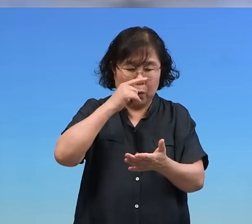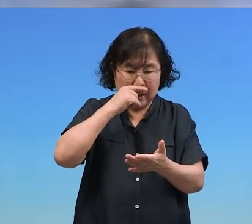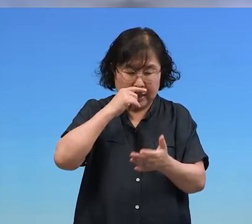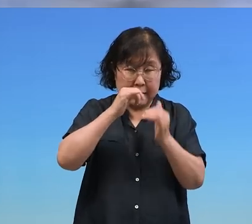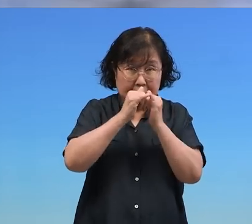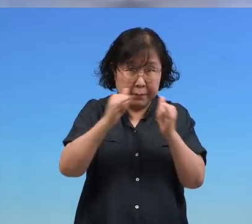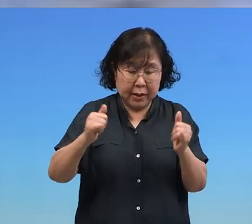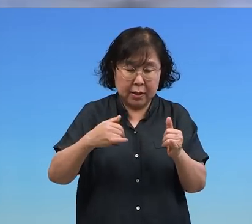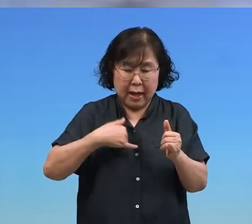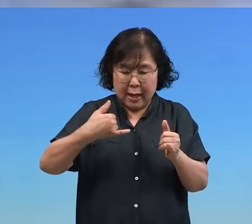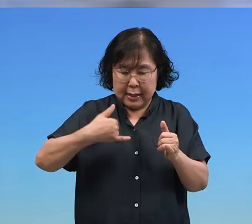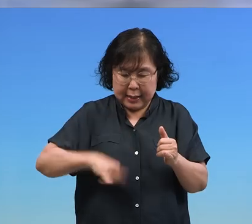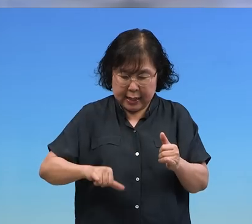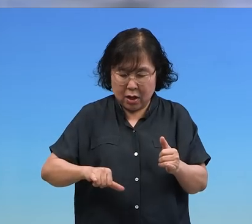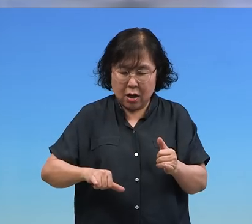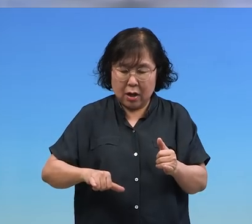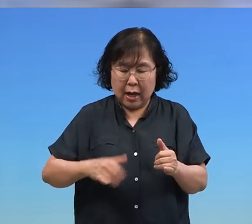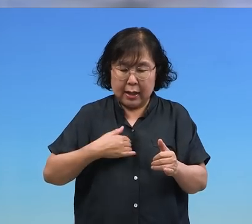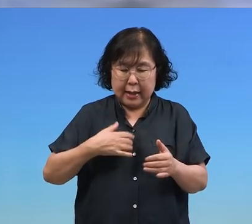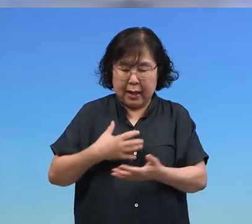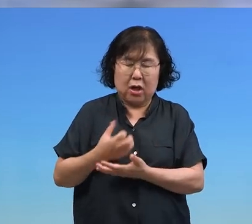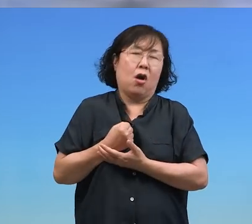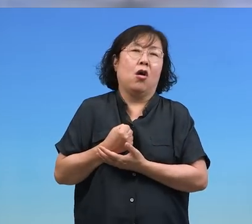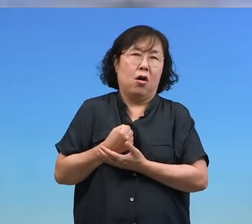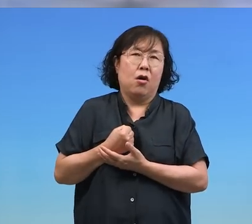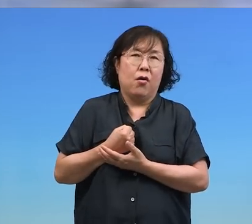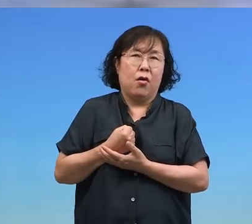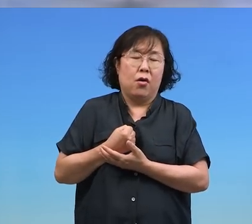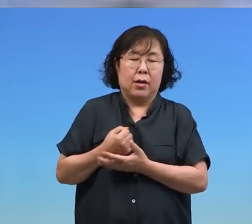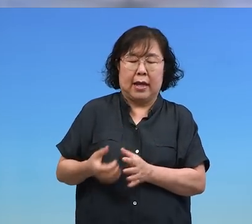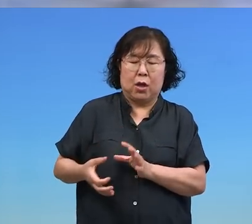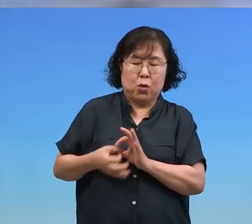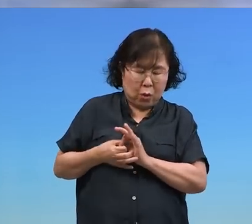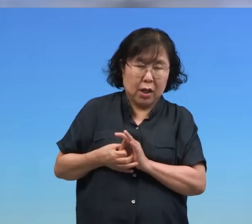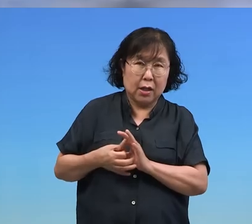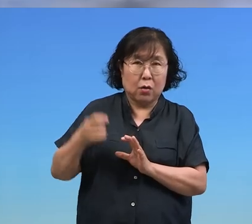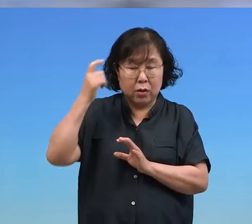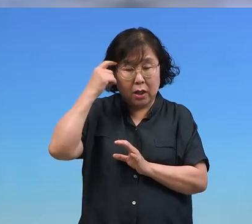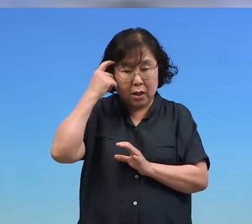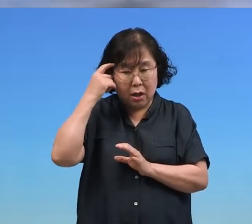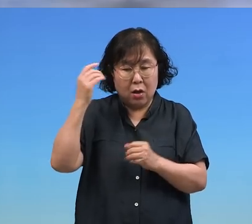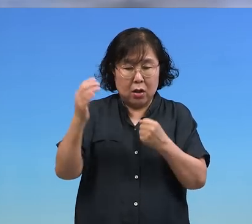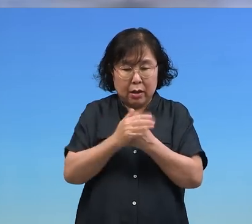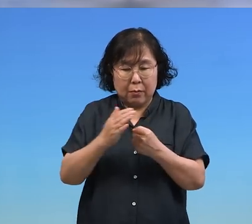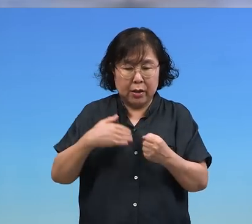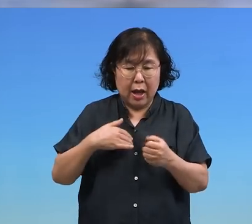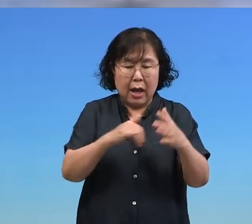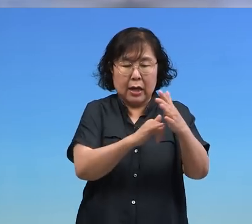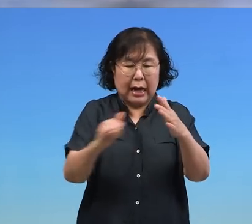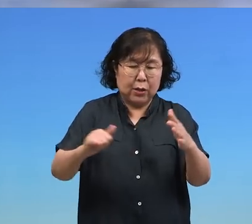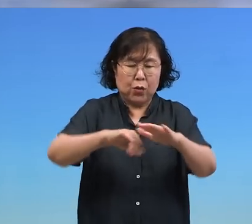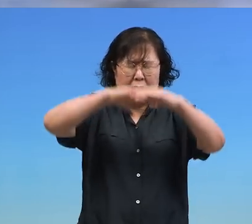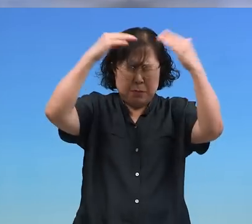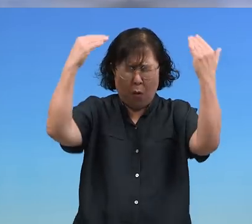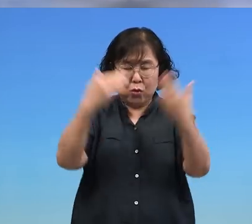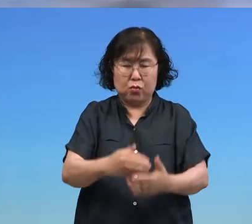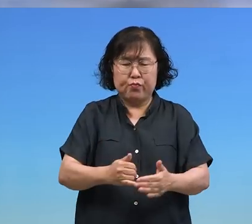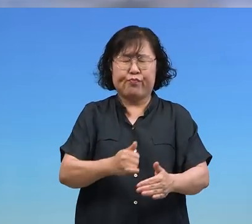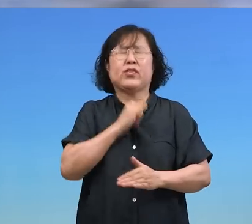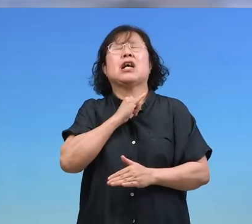그래서 이제 너무 어려워서 나는 못 살겠다 자살해야 되겠다 그러면 애들하고 다 같이 죽는 거예요 그게